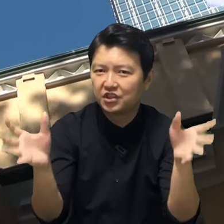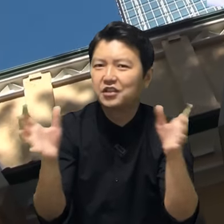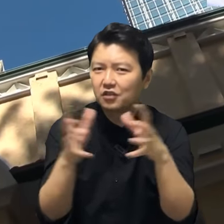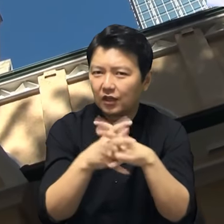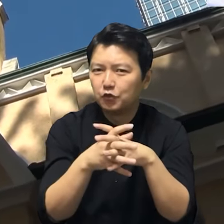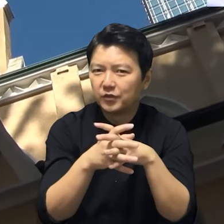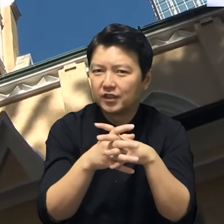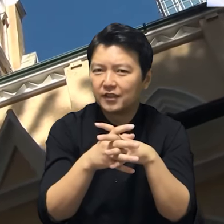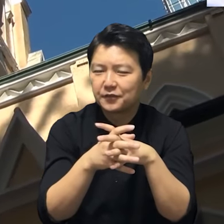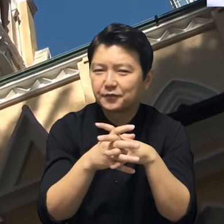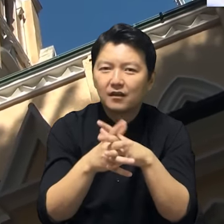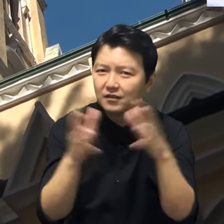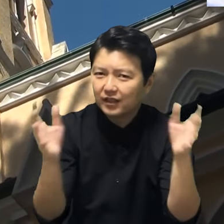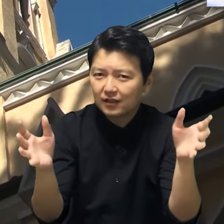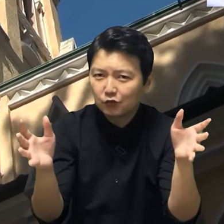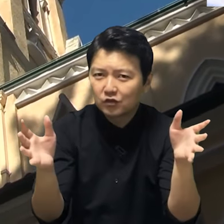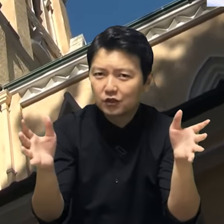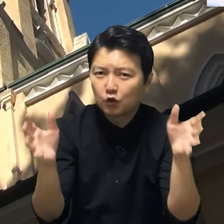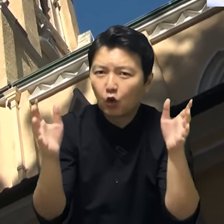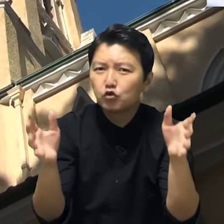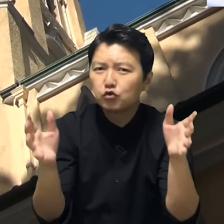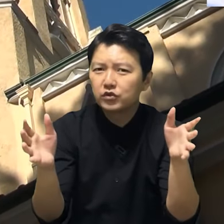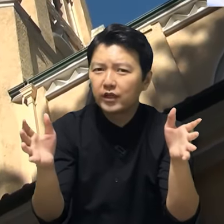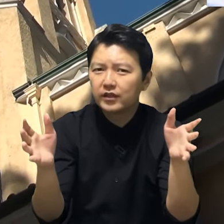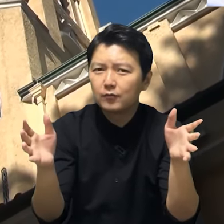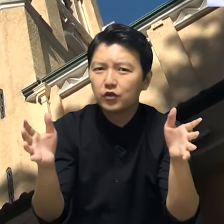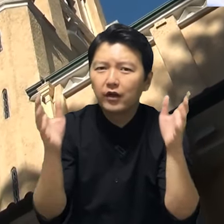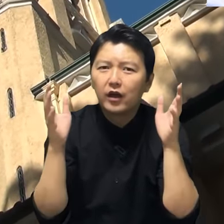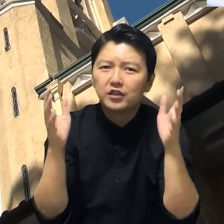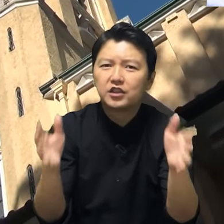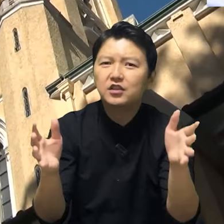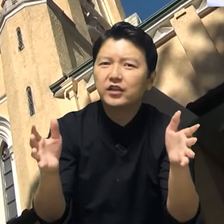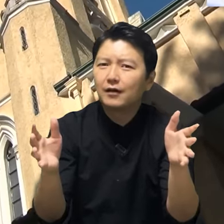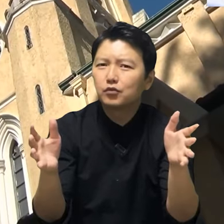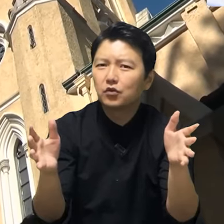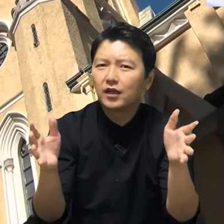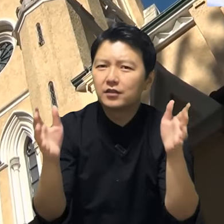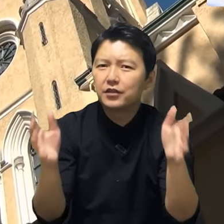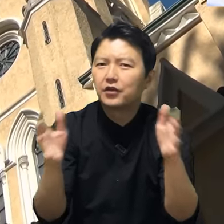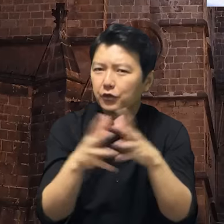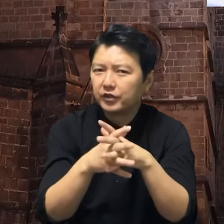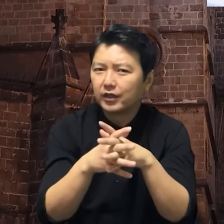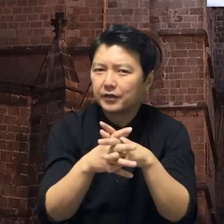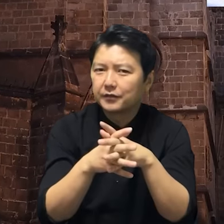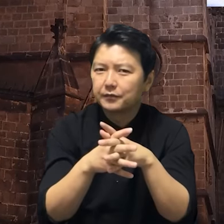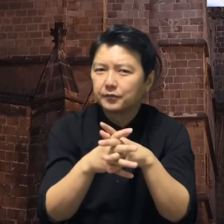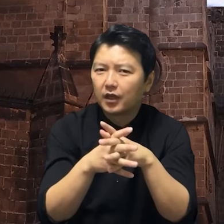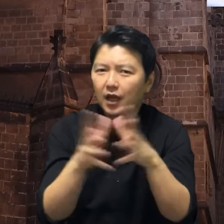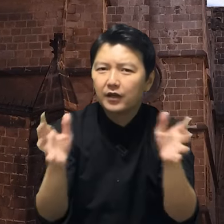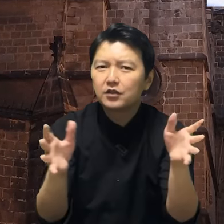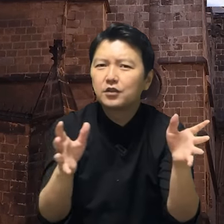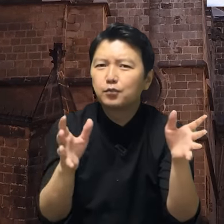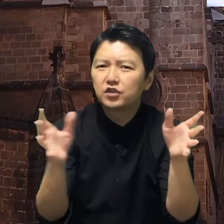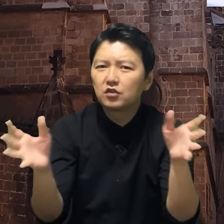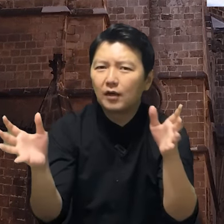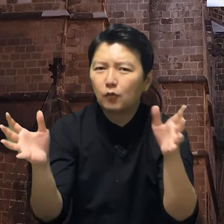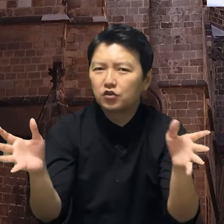지역 단위입니다. 그때 산둥성은 곤충재해 때문에 식량 부조난을 겪게 됩니다. 하여 그 부친과